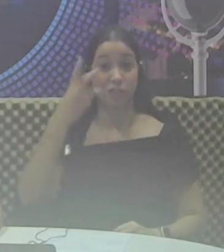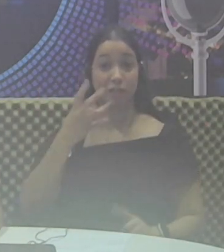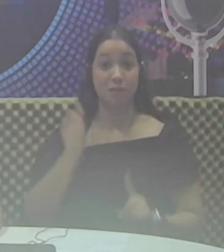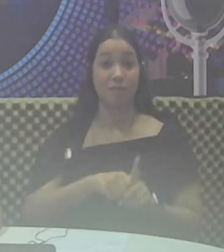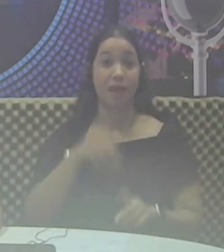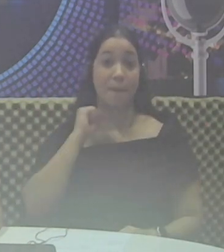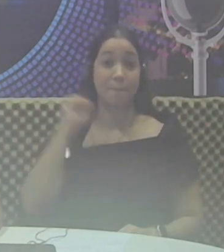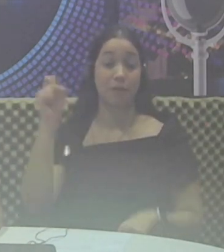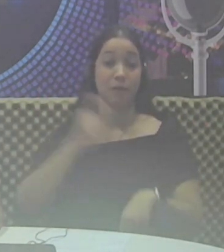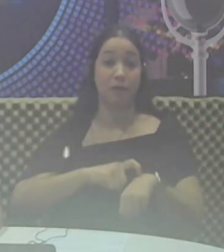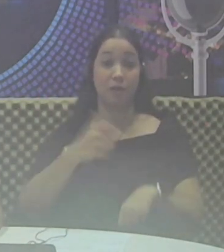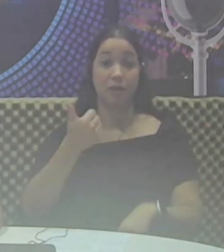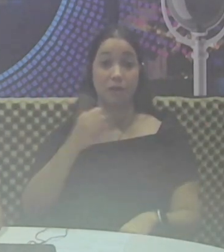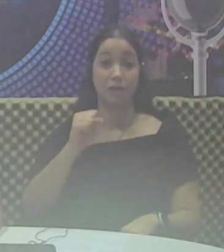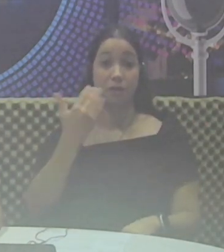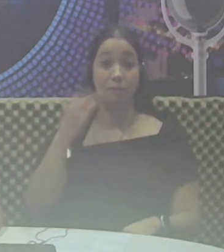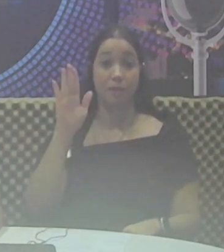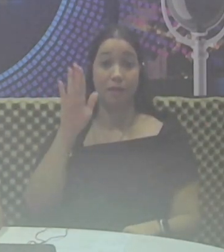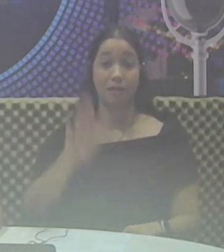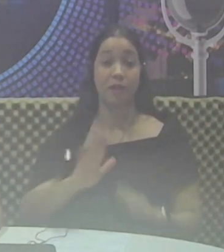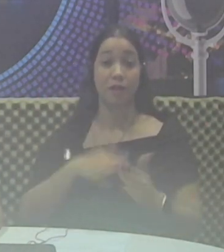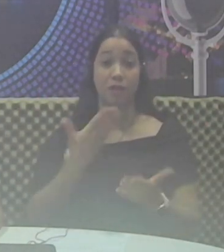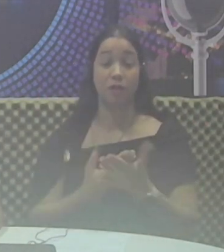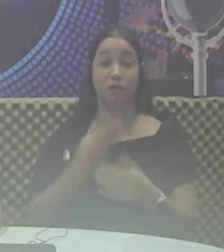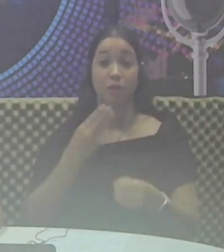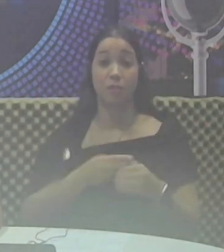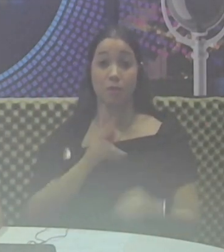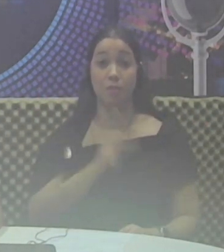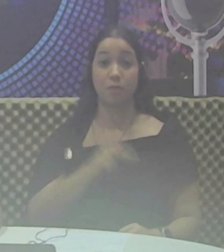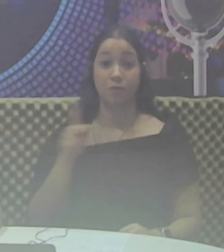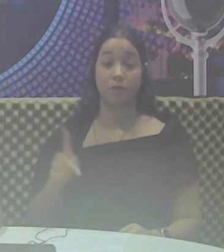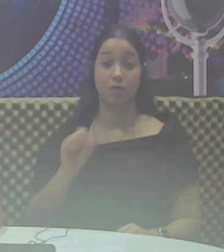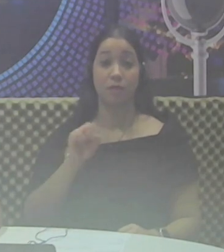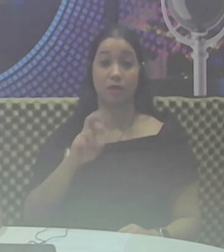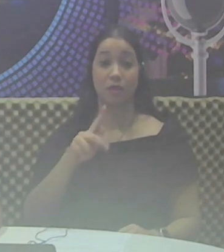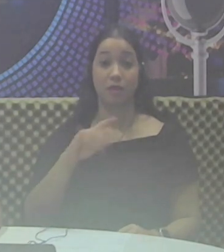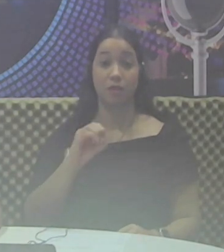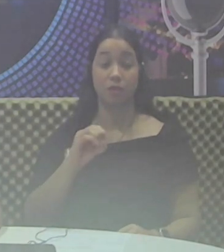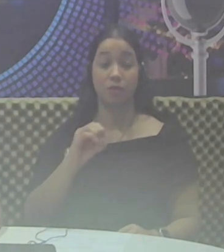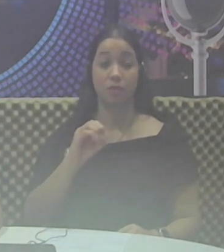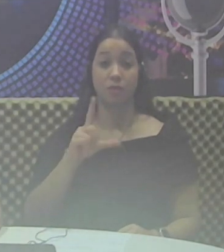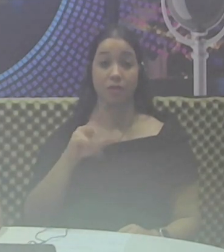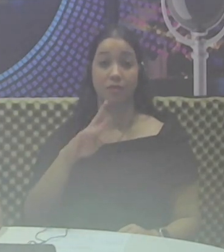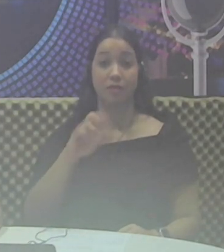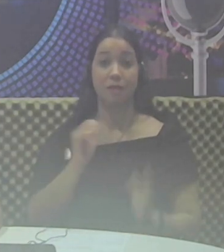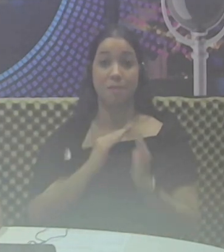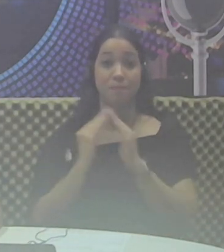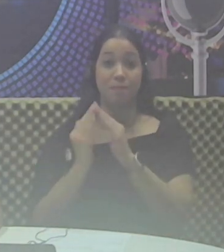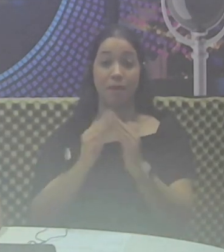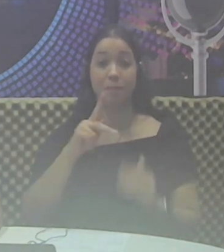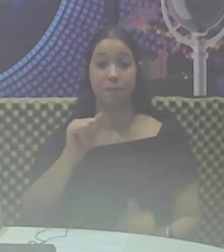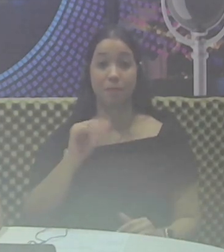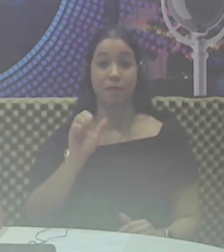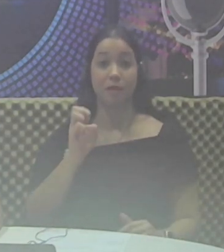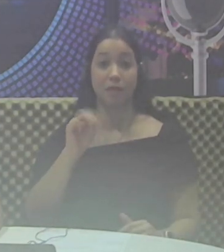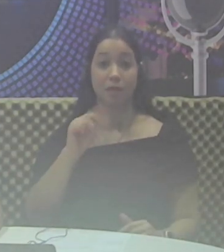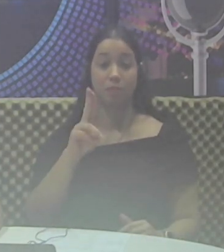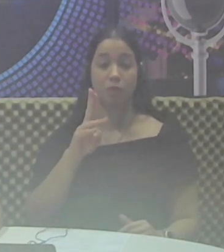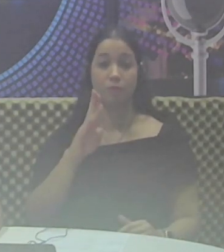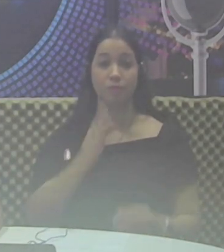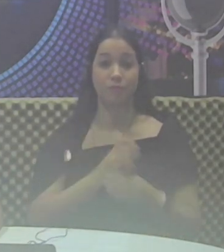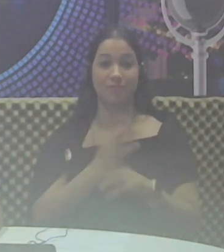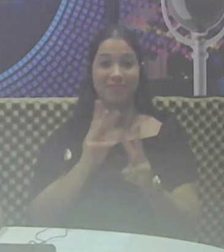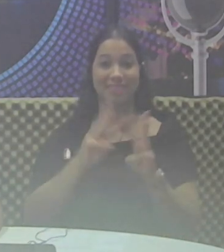às 18h30 da tarde, na Escola Municipal Professor Sérgio de Oliveira Marques, no bairro Pacaembu. Acesse o portal